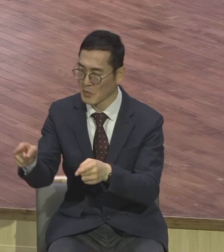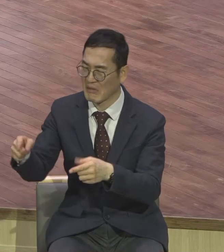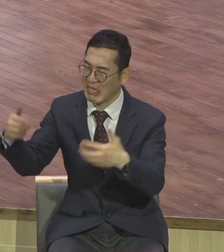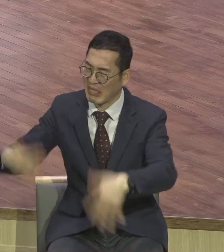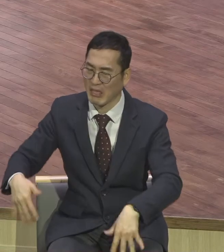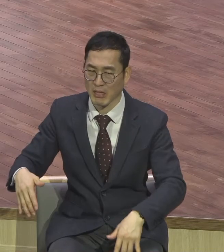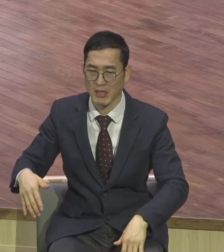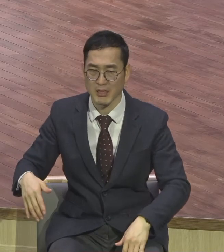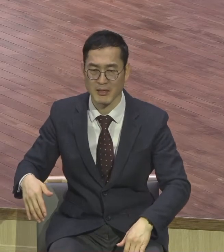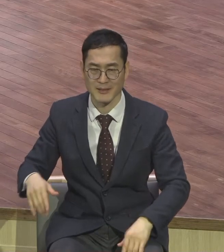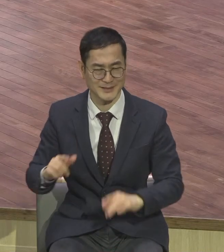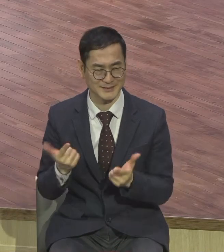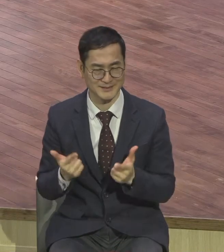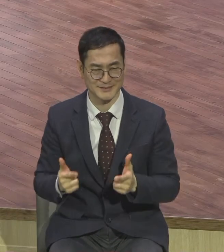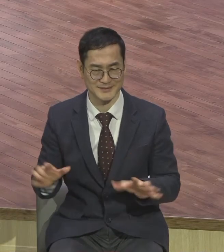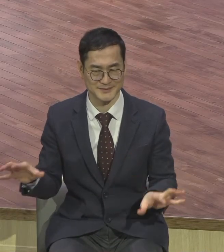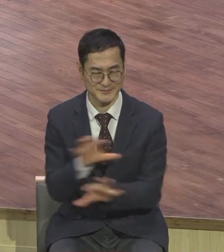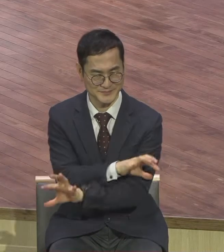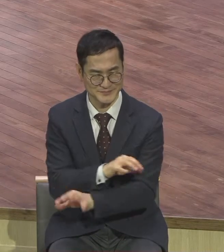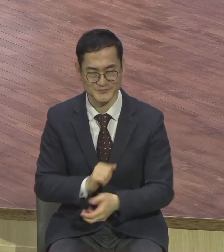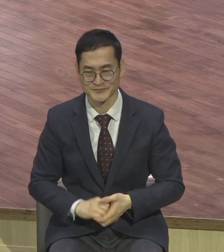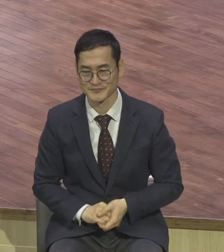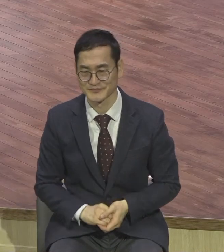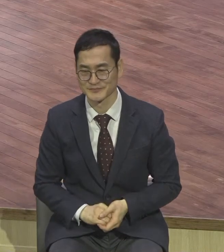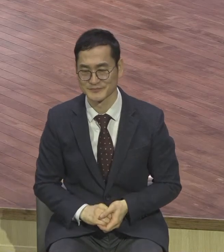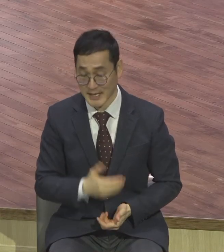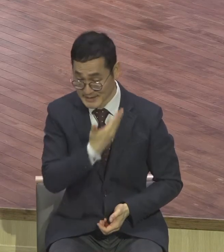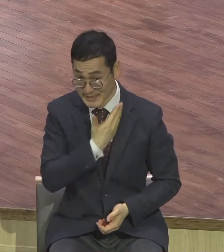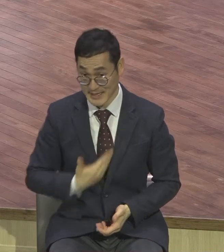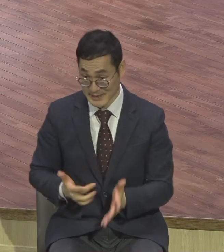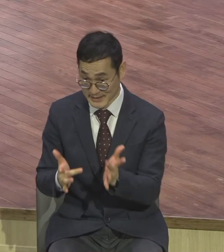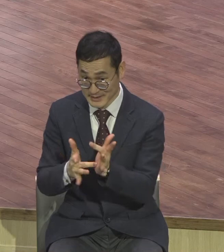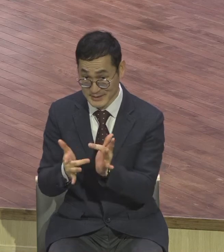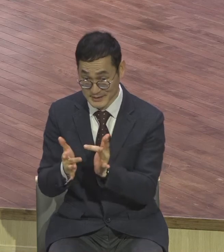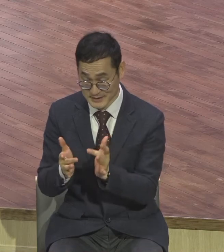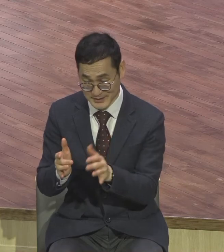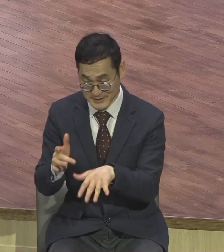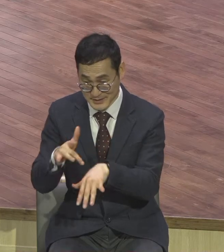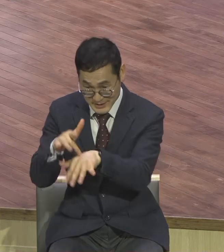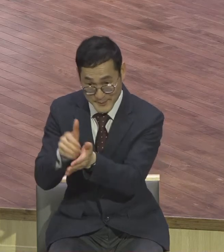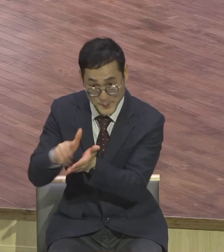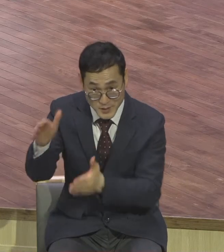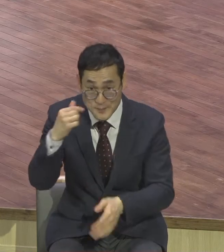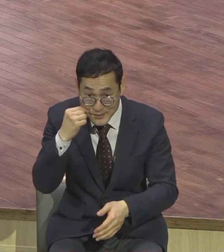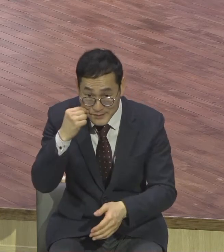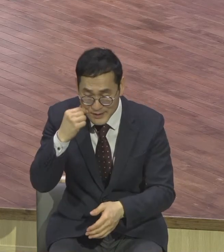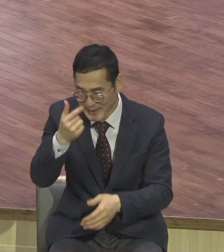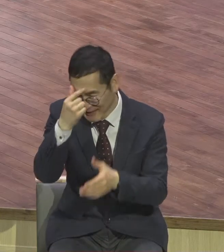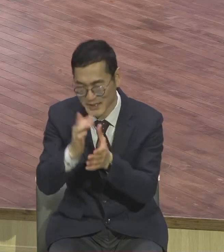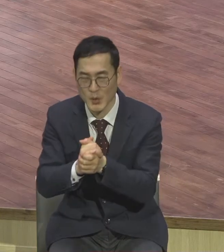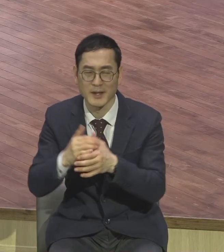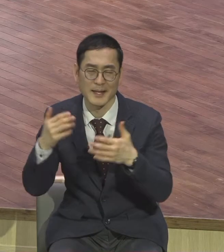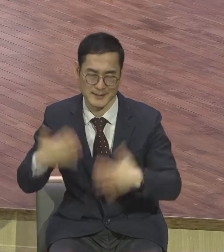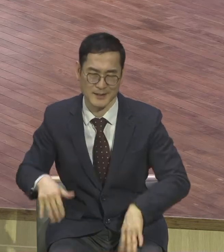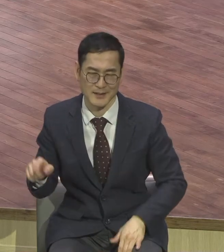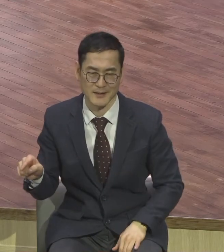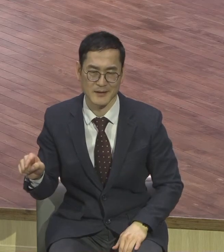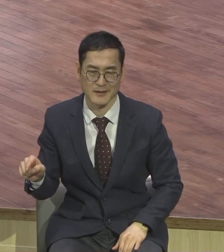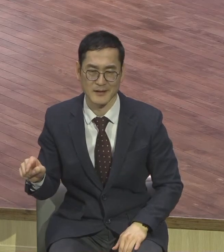제자들이 귀신을 쫓아지 못한 이유 못 쫓아낸 이유가 뭐냐 기도가 약했기 때문에 제자들은